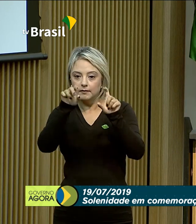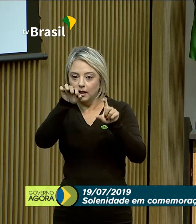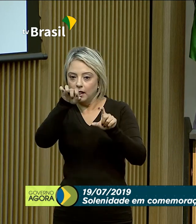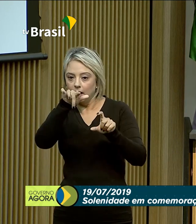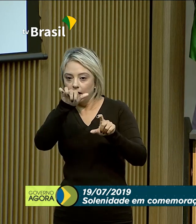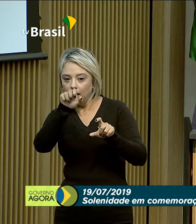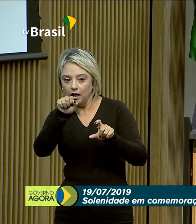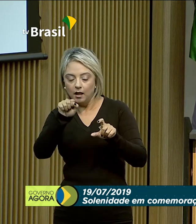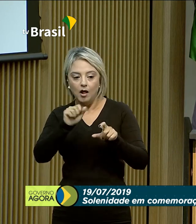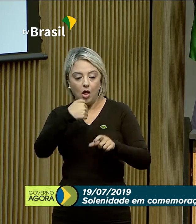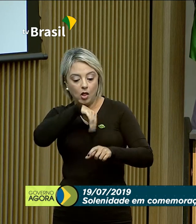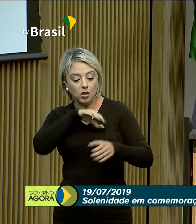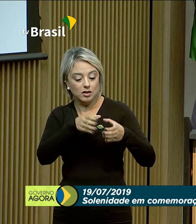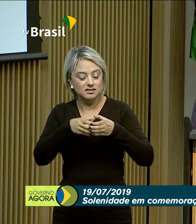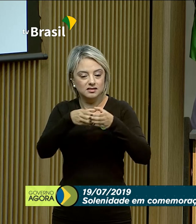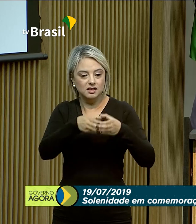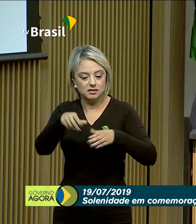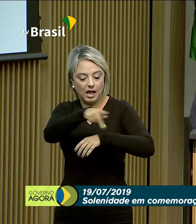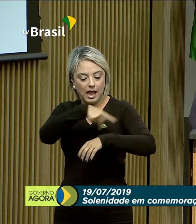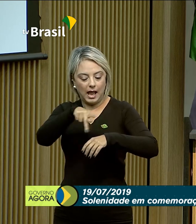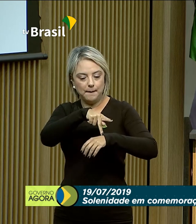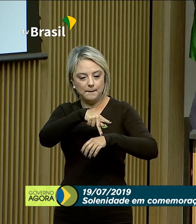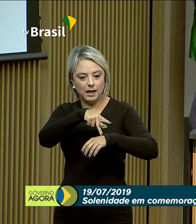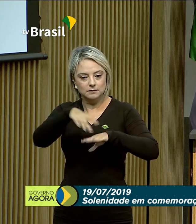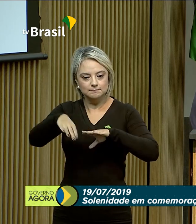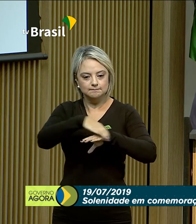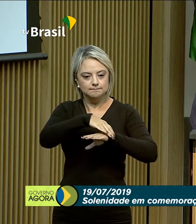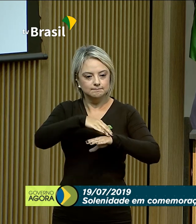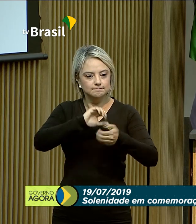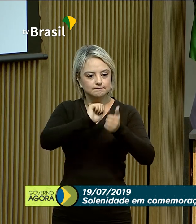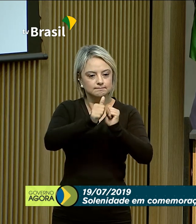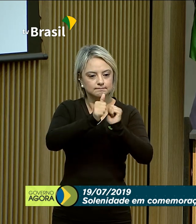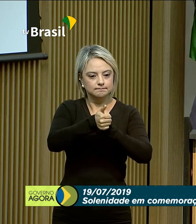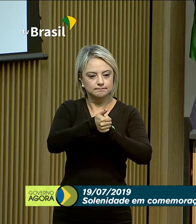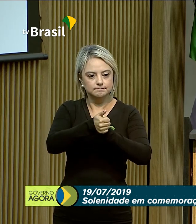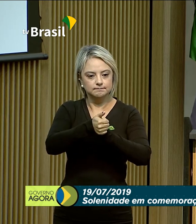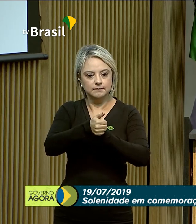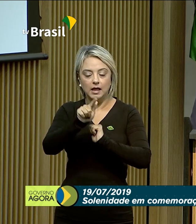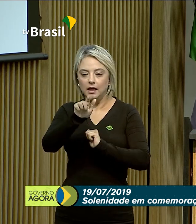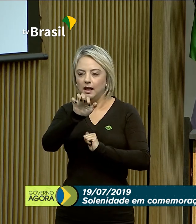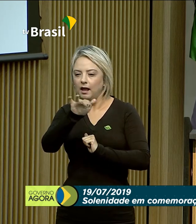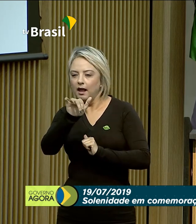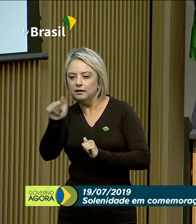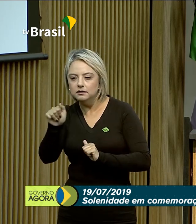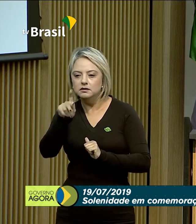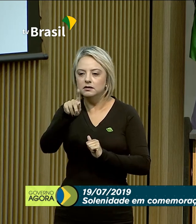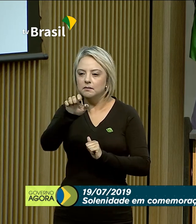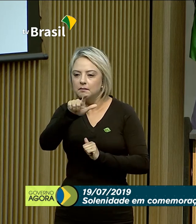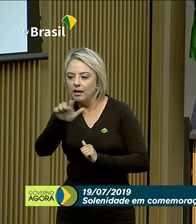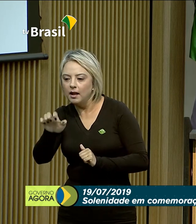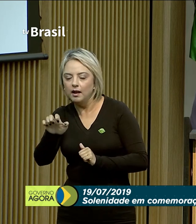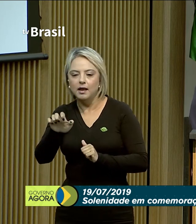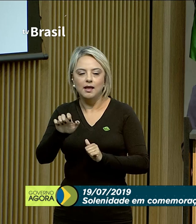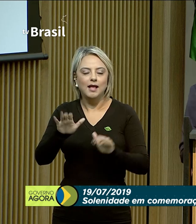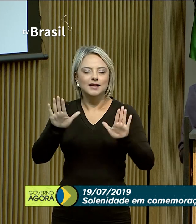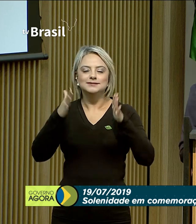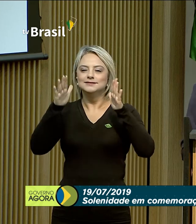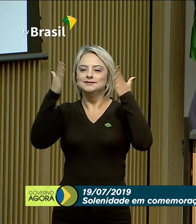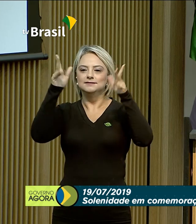Rodrigues, nossa seleção é a pátria das chuteiras. O futebol de Garrincha, de Pelé, é a alegria do